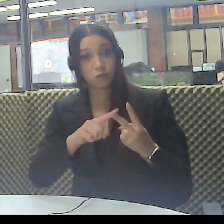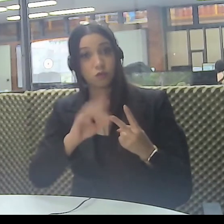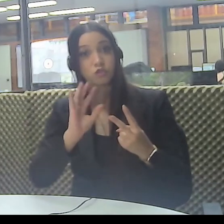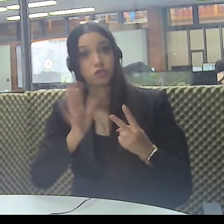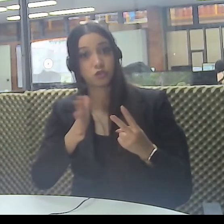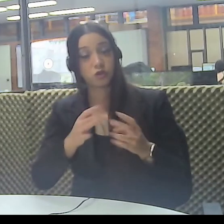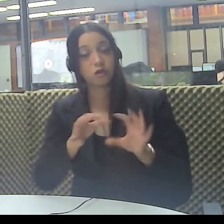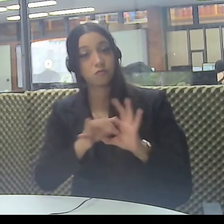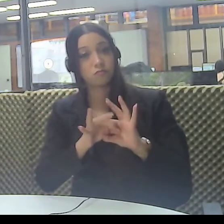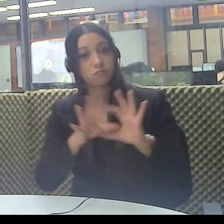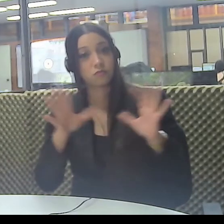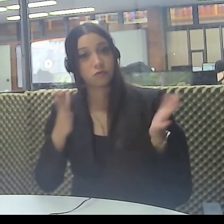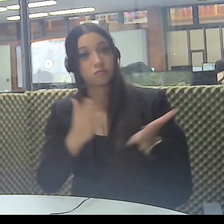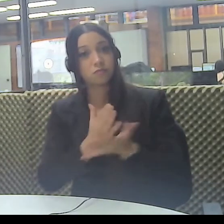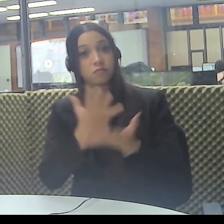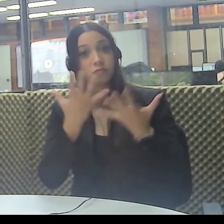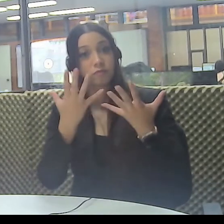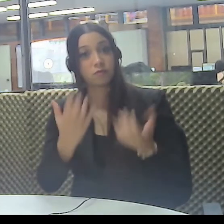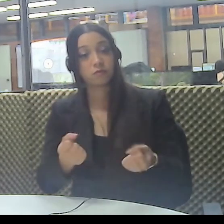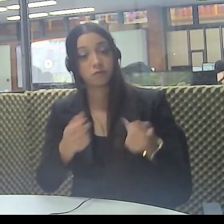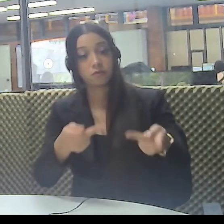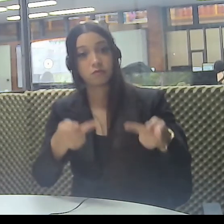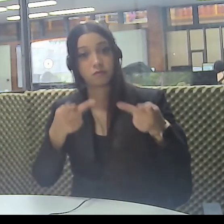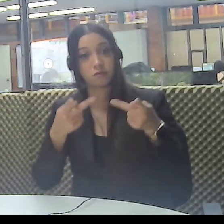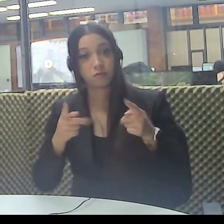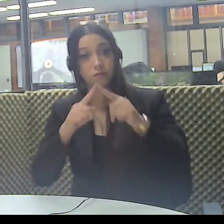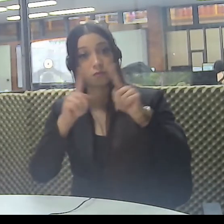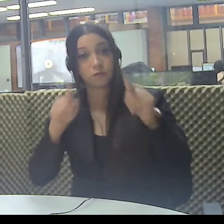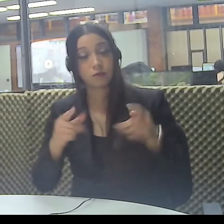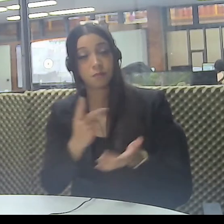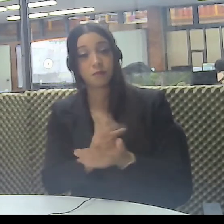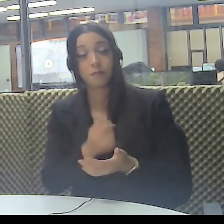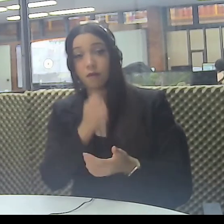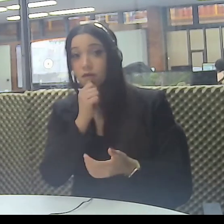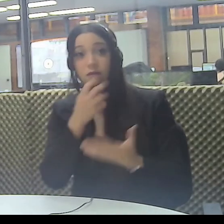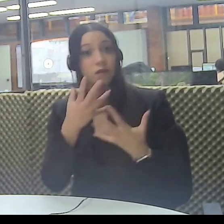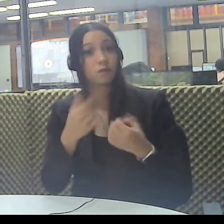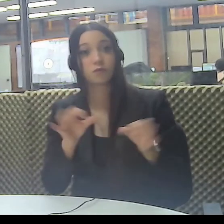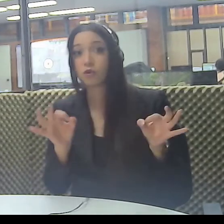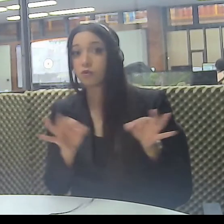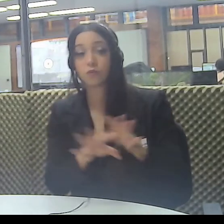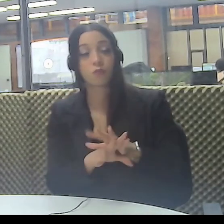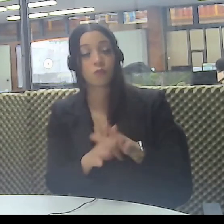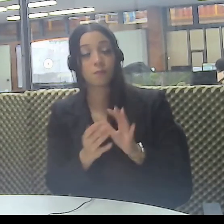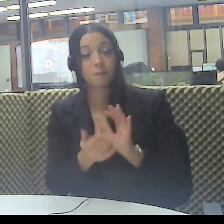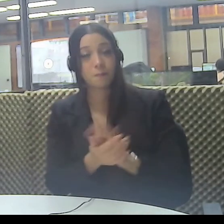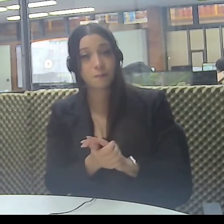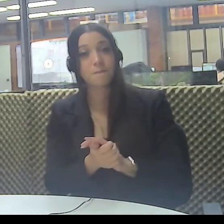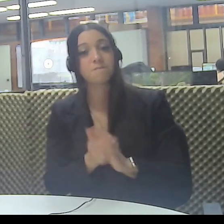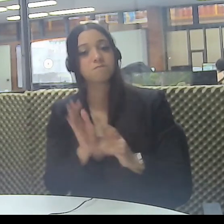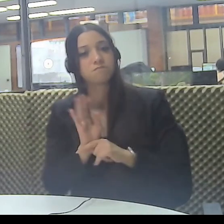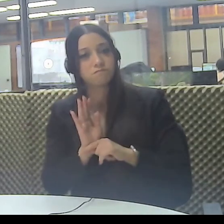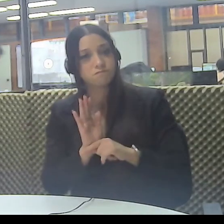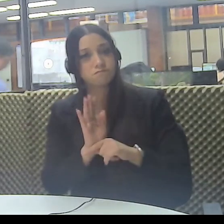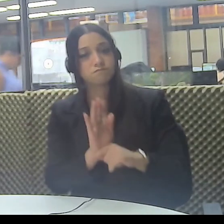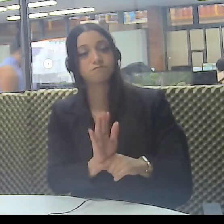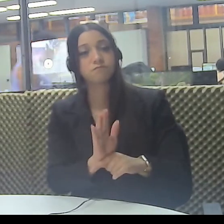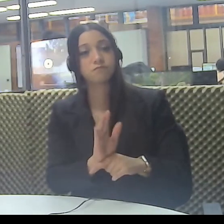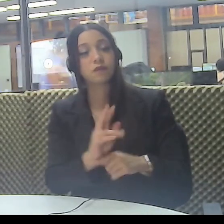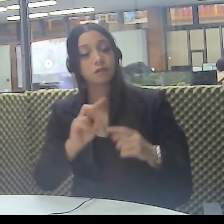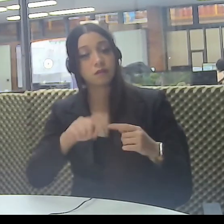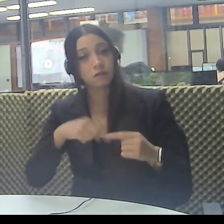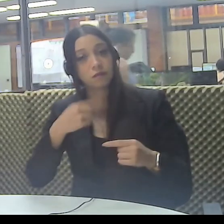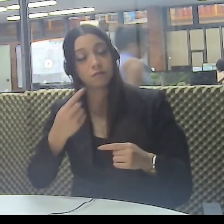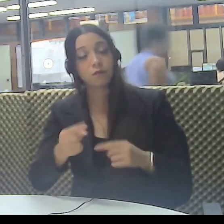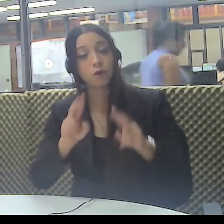estão autorizados, eles vão receber o servidor lá, mesmo que ele não tenha feito a adesão completa ainda, prefeito, vão dar assistência, e aí na sequência